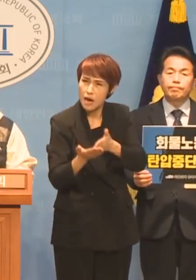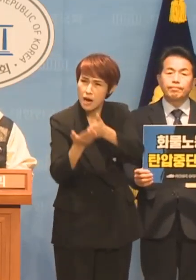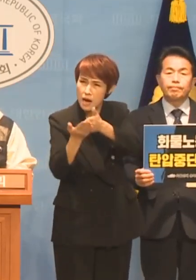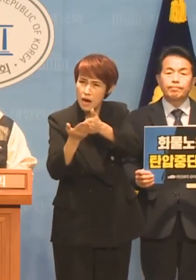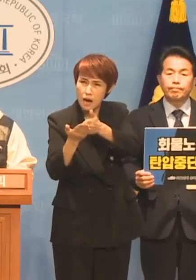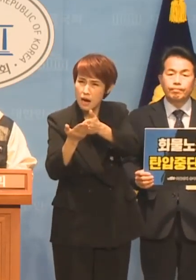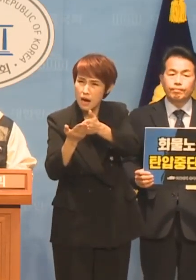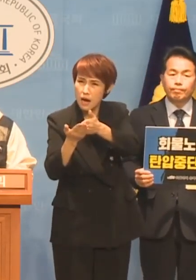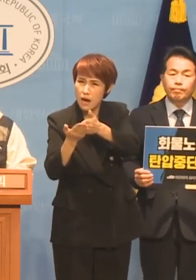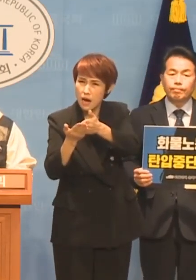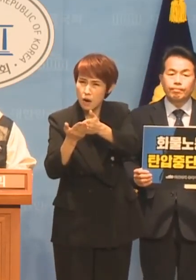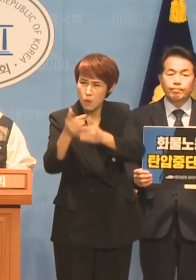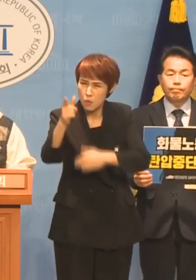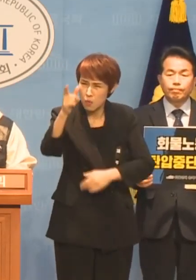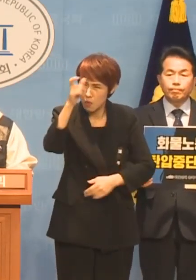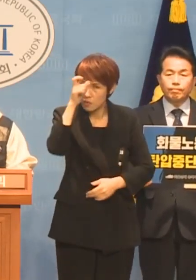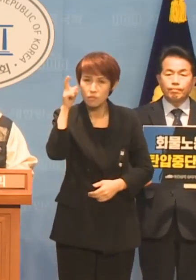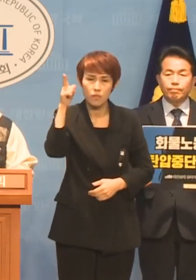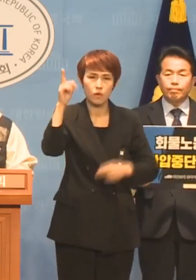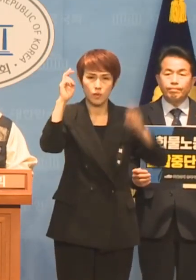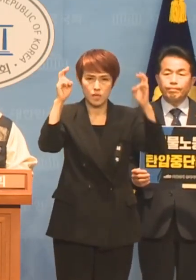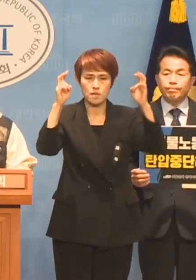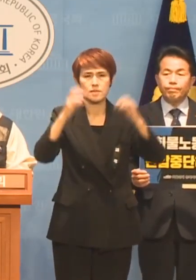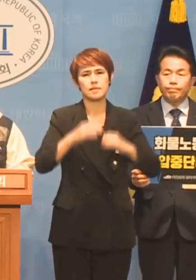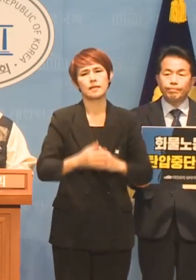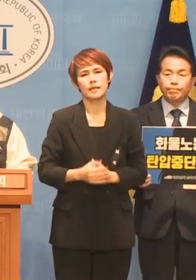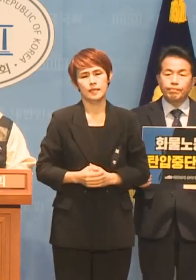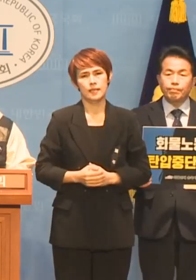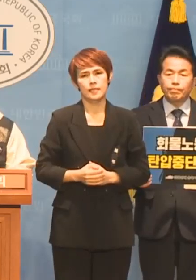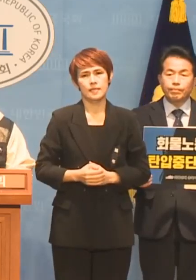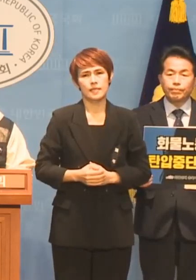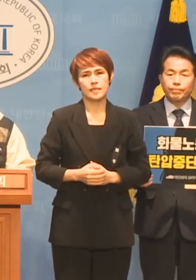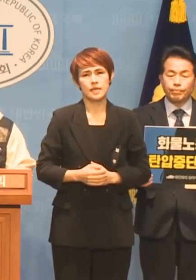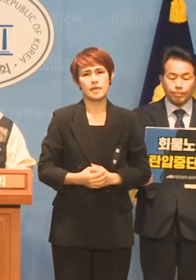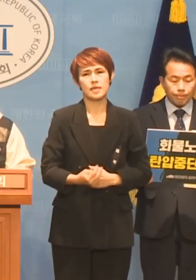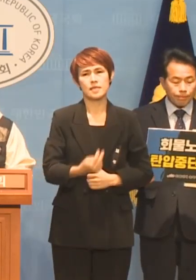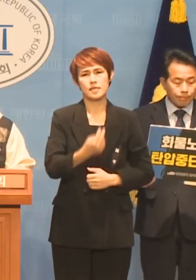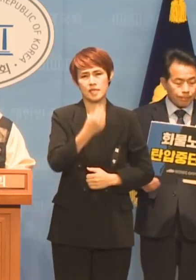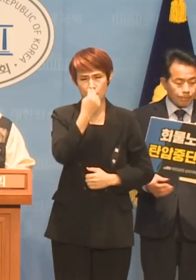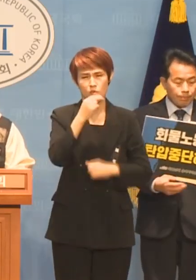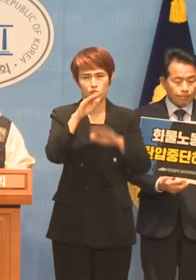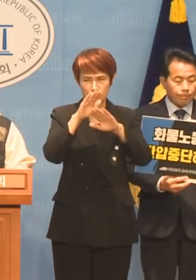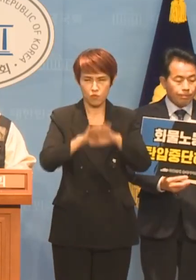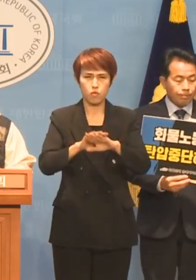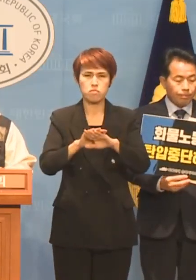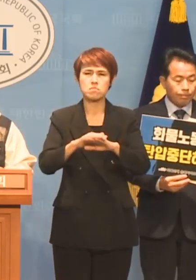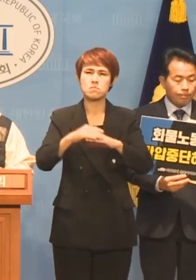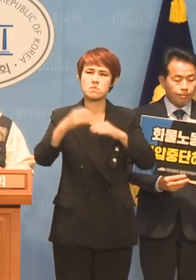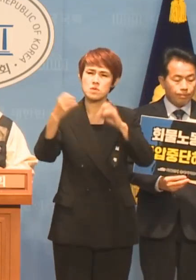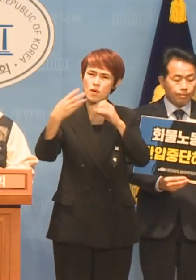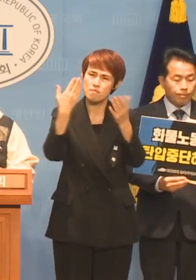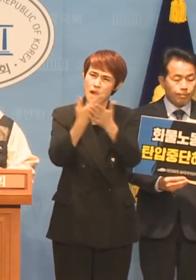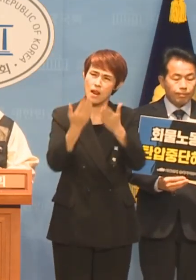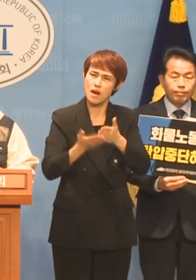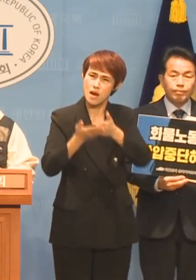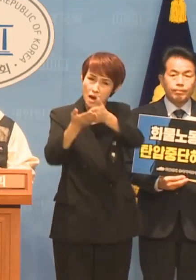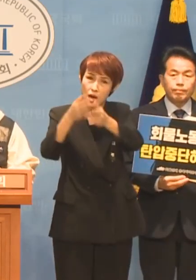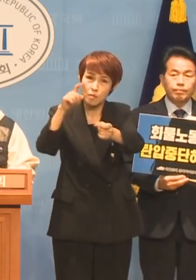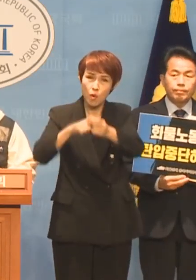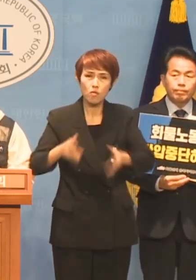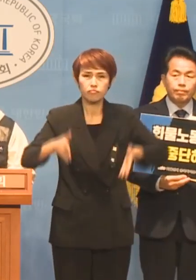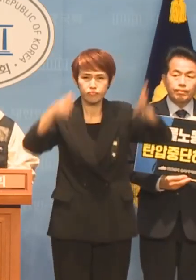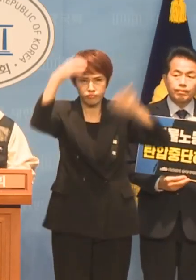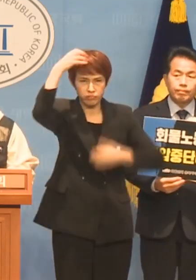않는 대기업들에게 마지막으로 자신의 생명을 담보로 대화를 요청하는 행위입니다. 지금